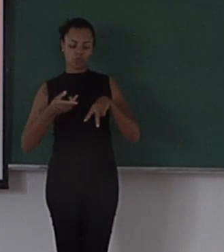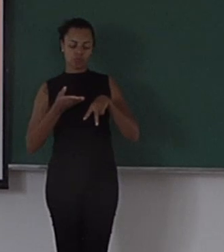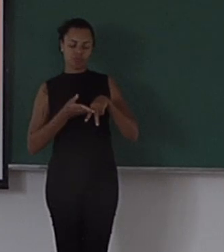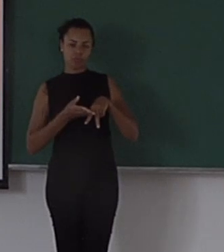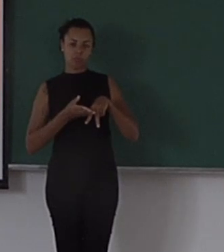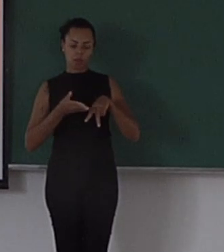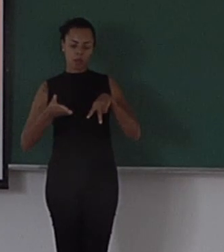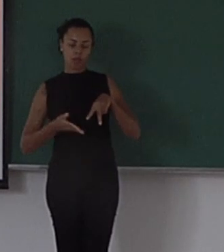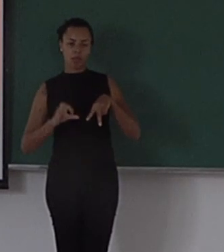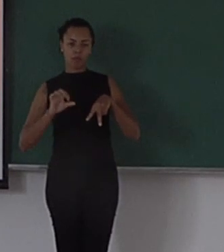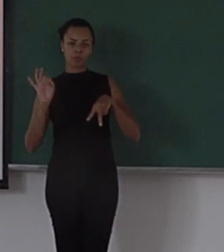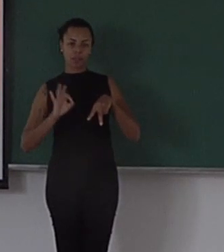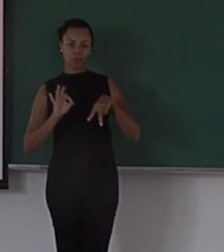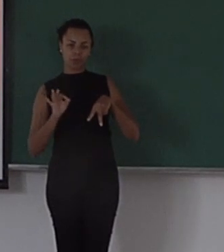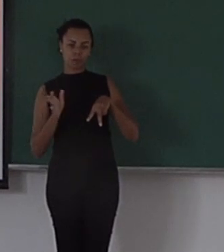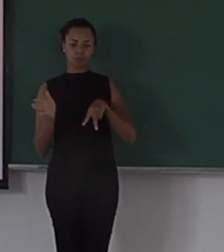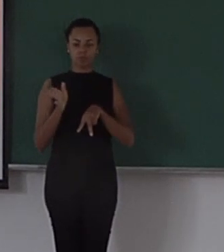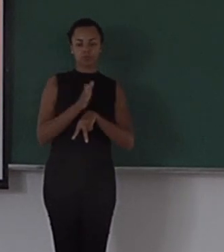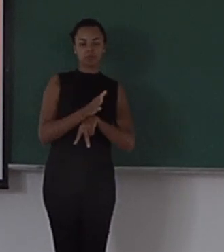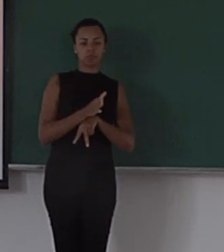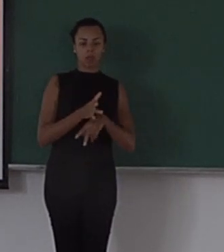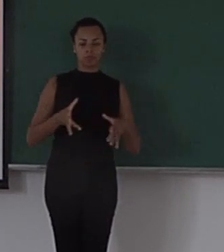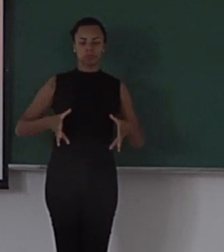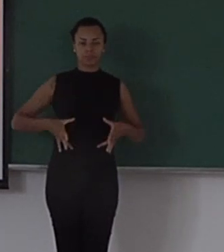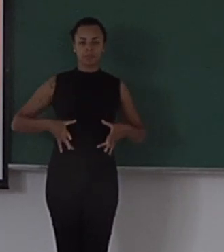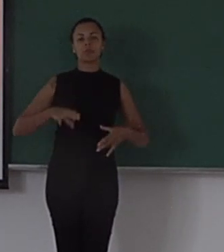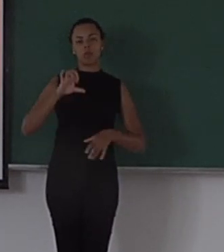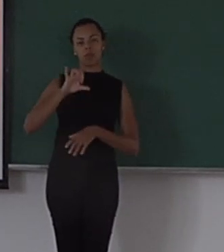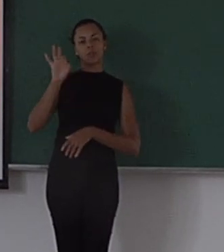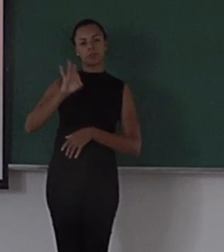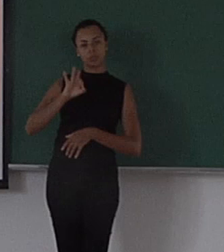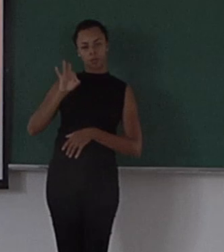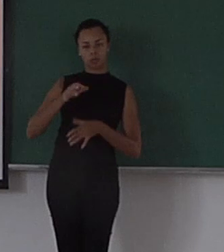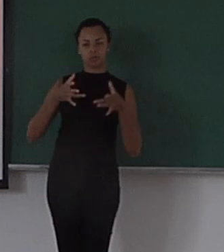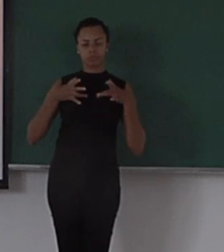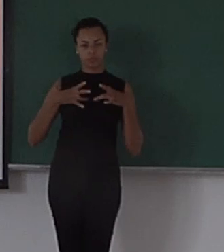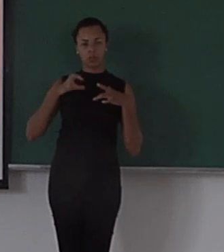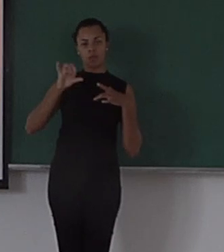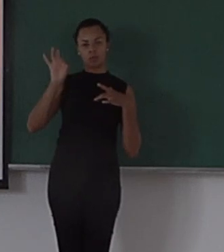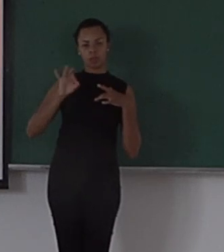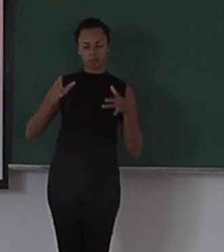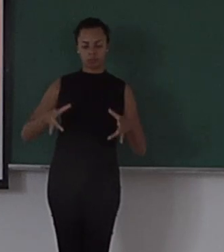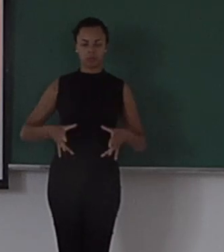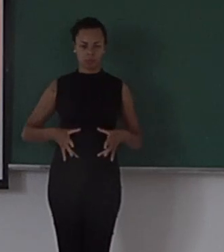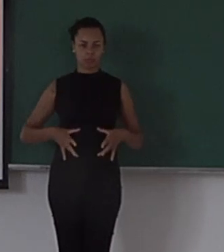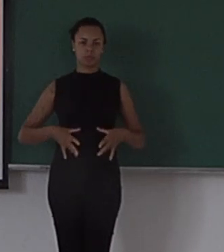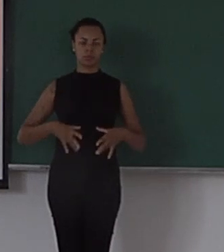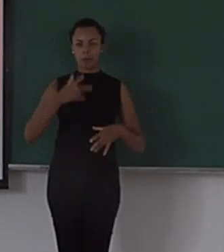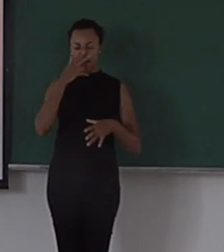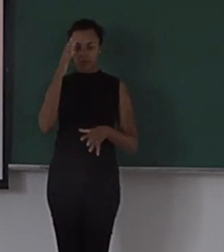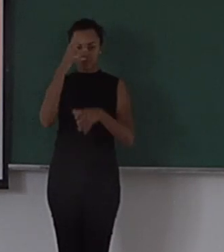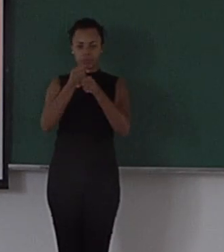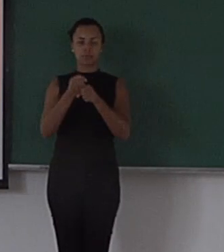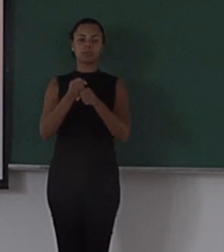a perna. Tá? Se ele queimou tórax e abdômen, a mesma coisa, 9% tórax, 9% abdômen, e fica mais